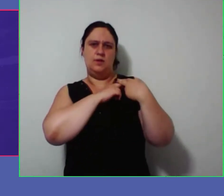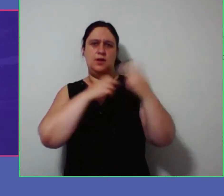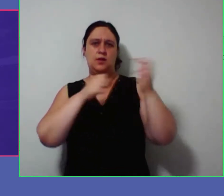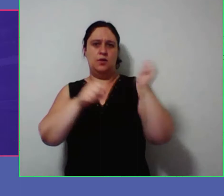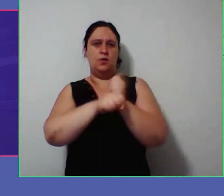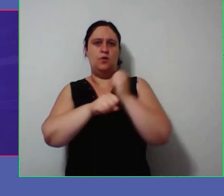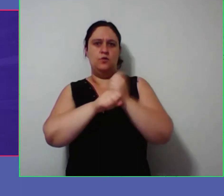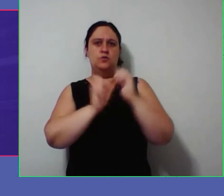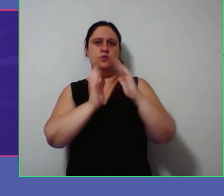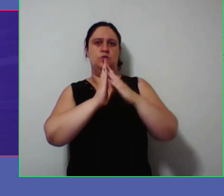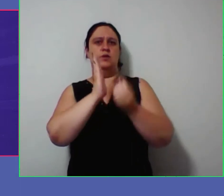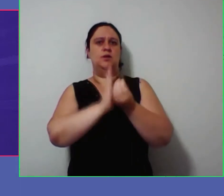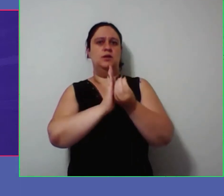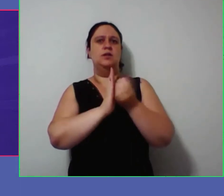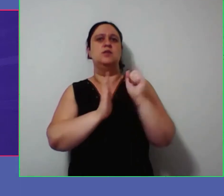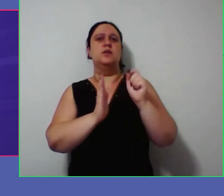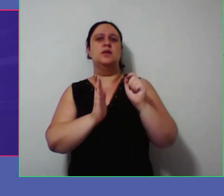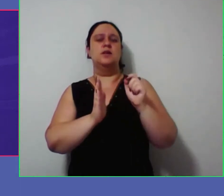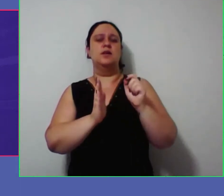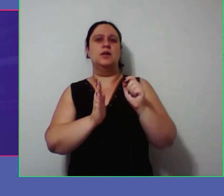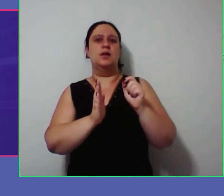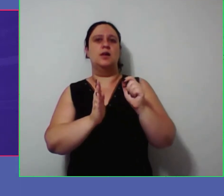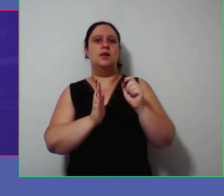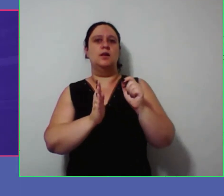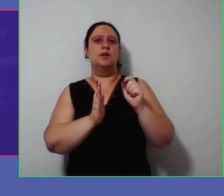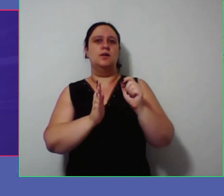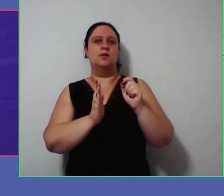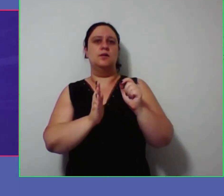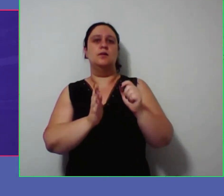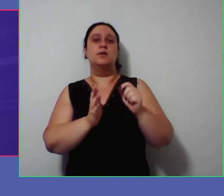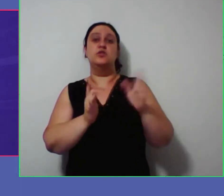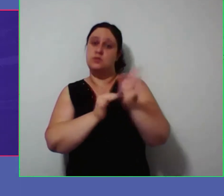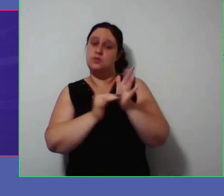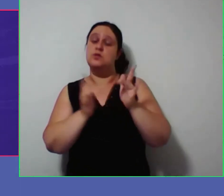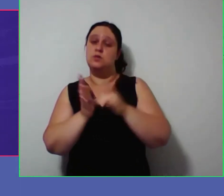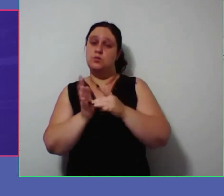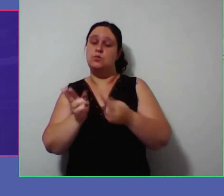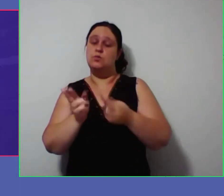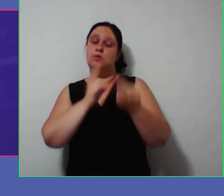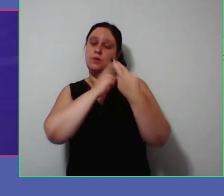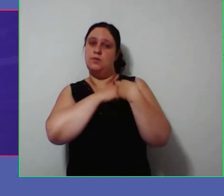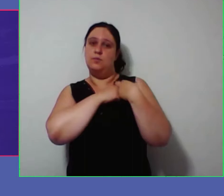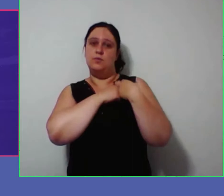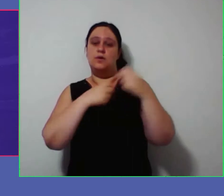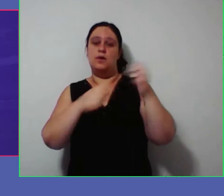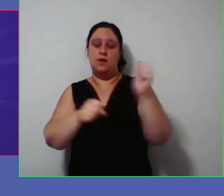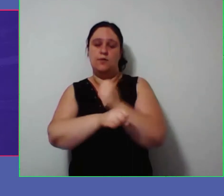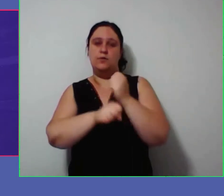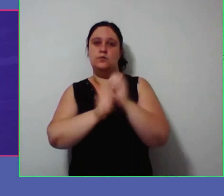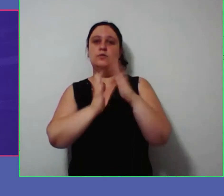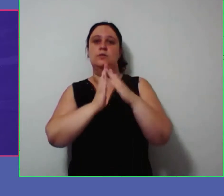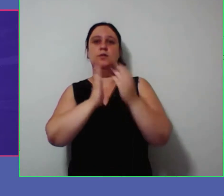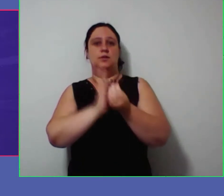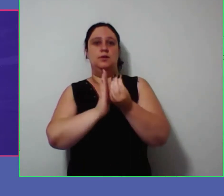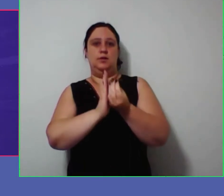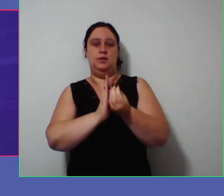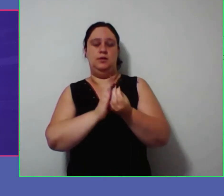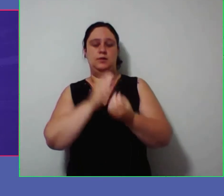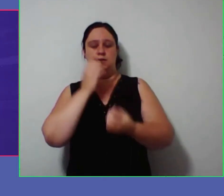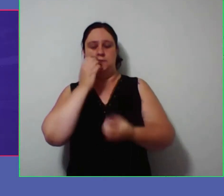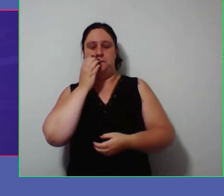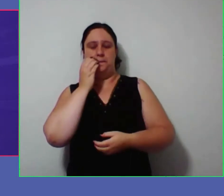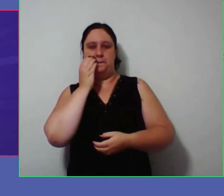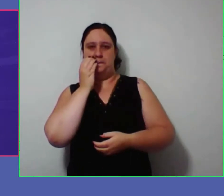é responsável para edificar a sua igreja. Ele é o cabeça da igreja. Então, ele, irmãos, com a cooperação